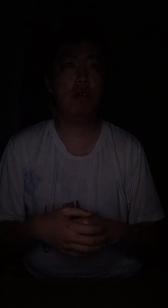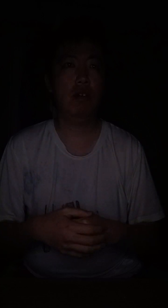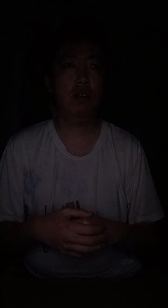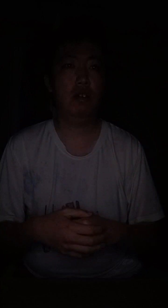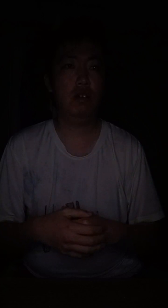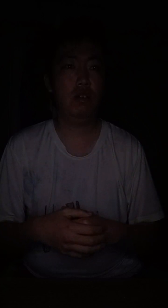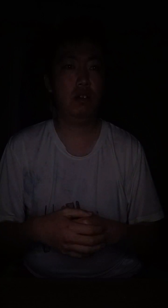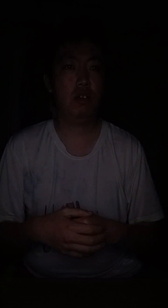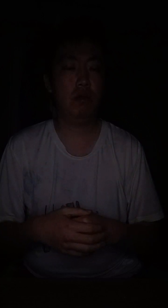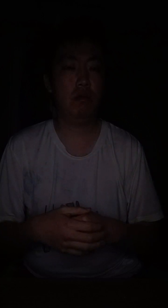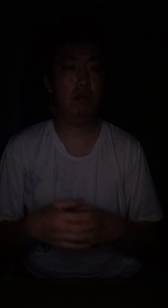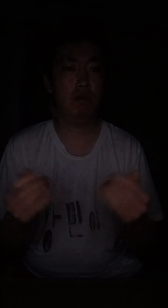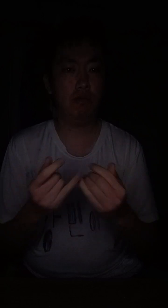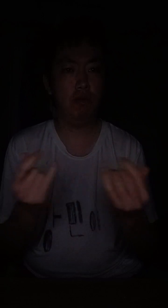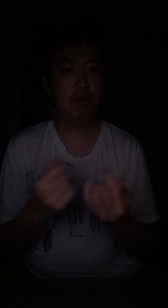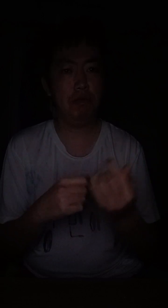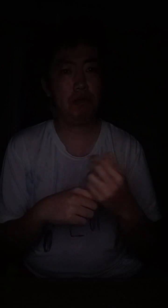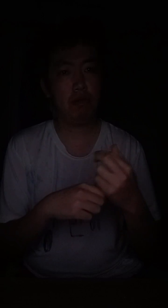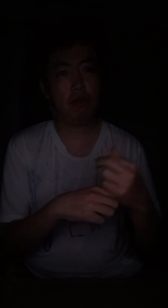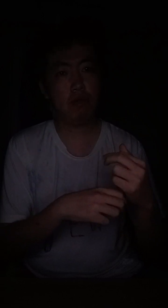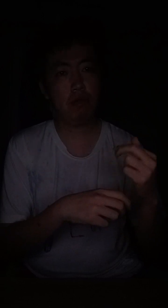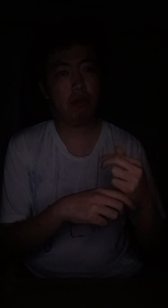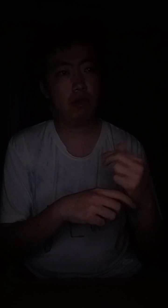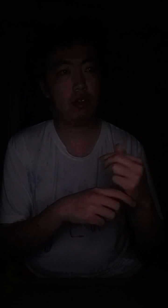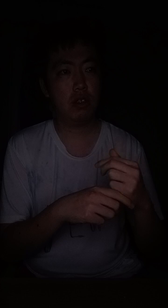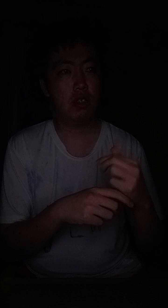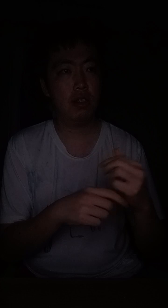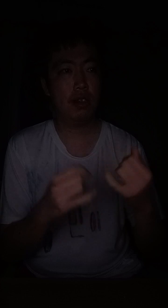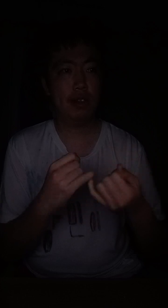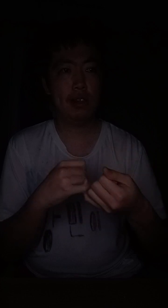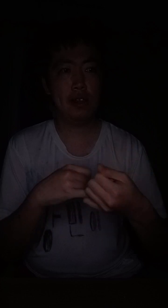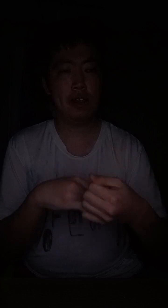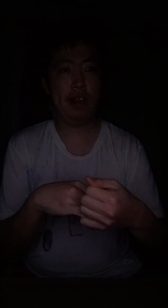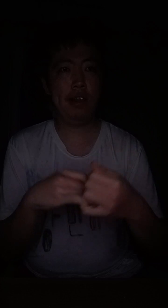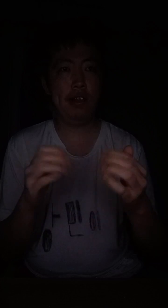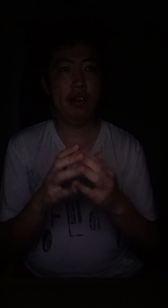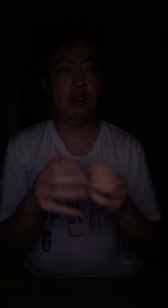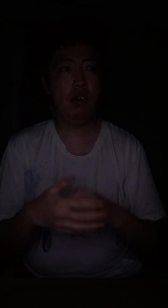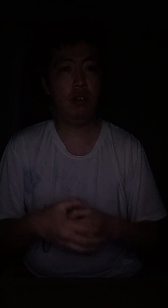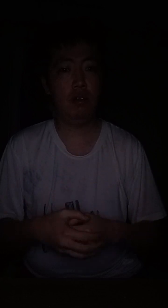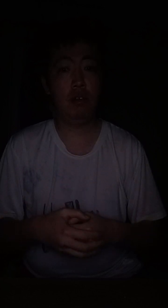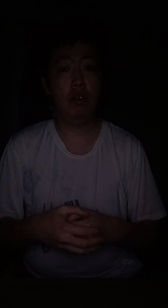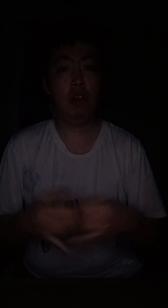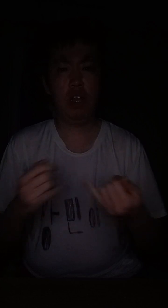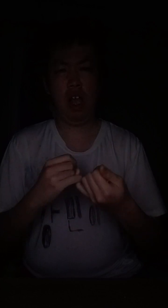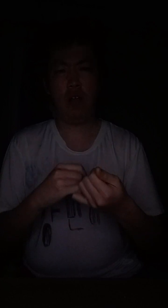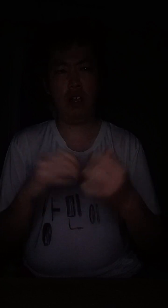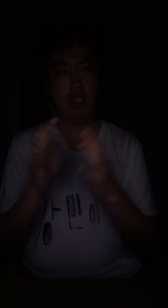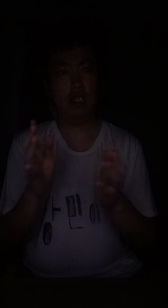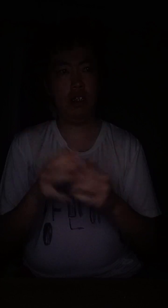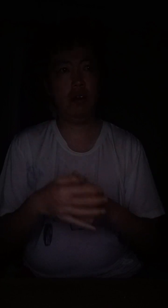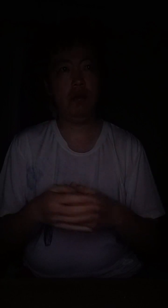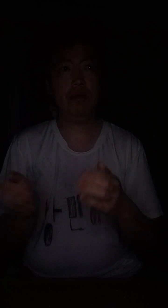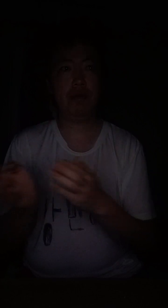우리 전달하는한테 지금 바로 전화를 해야 할 테니까요. 약속을 한번 해보세요. 약속한 시간, 모자를 쓴 남성이